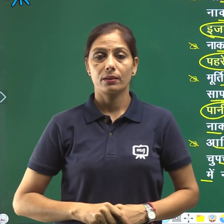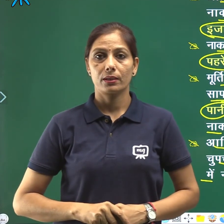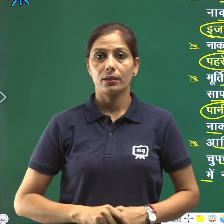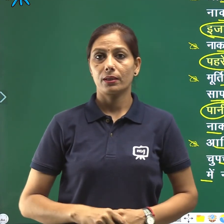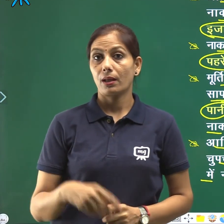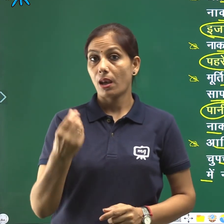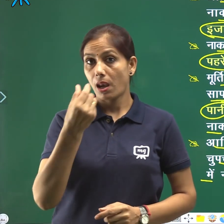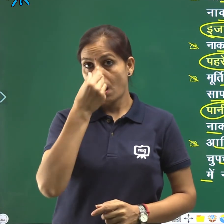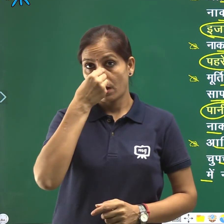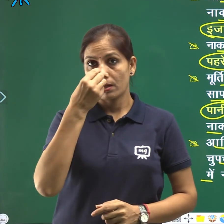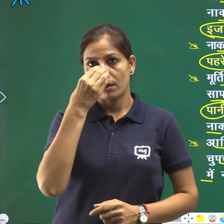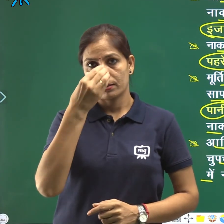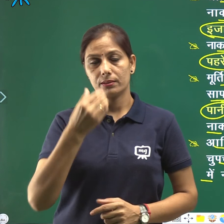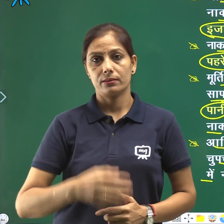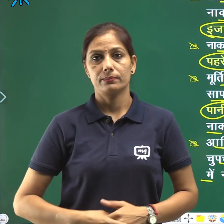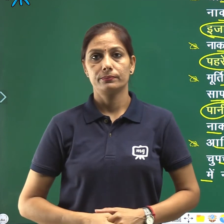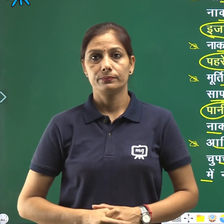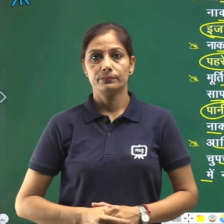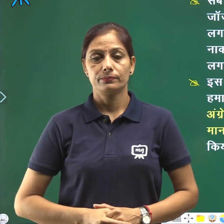नाक लग गई।